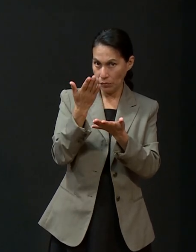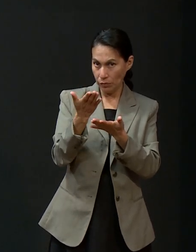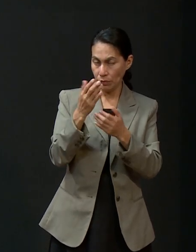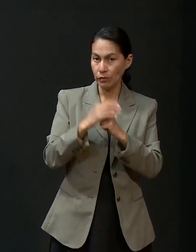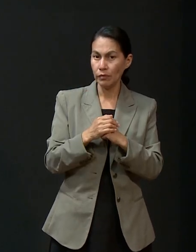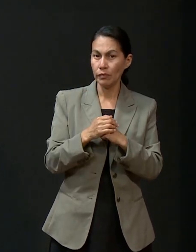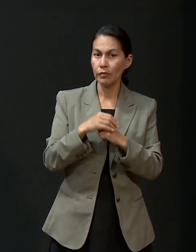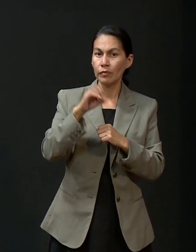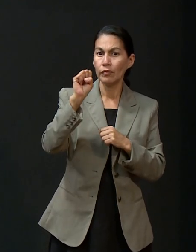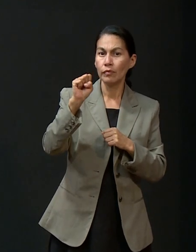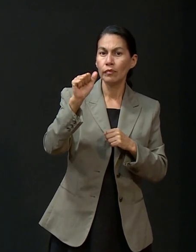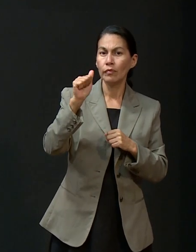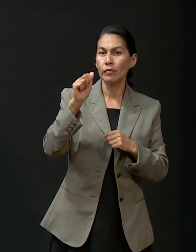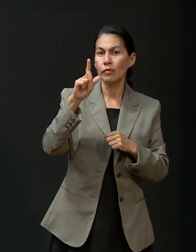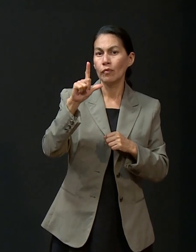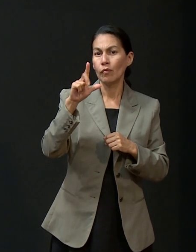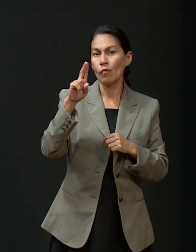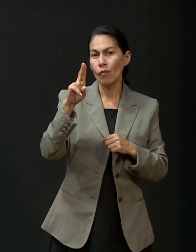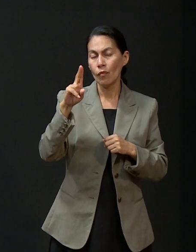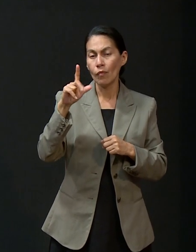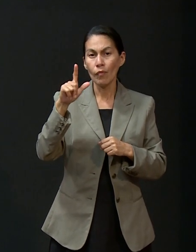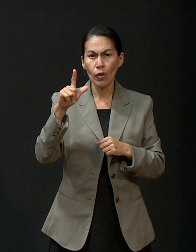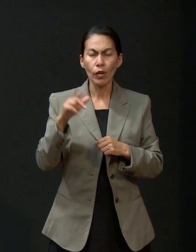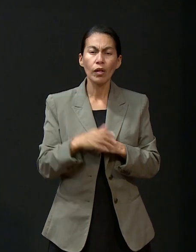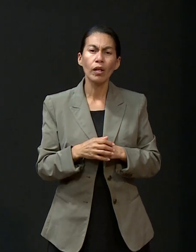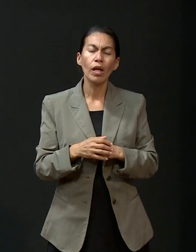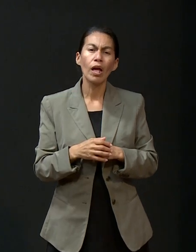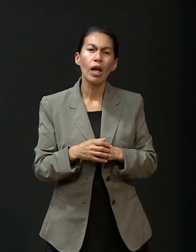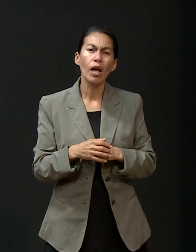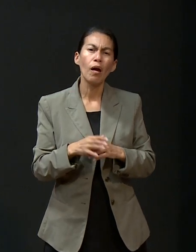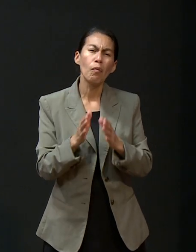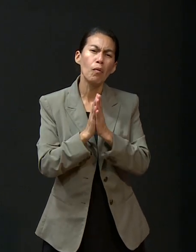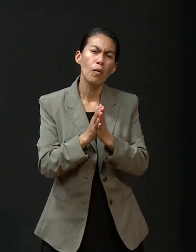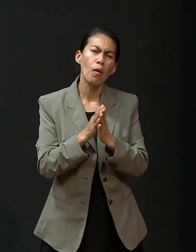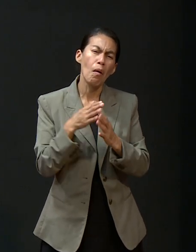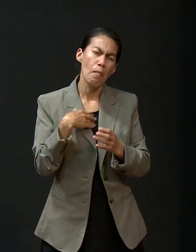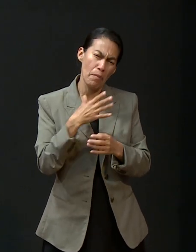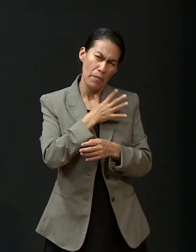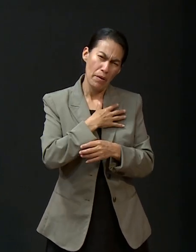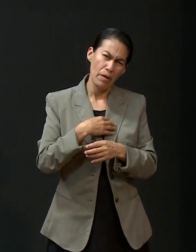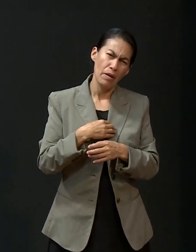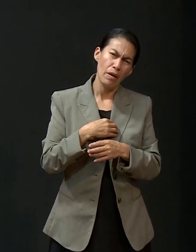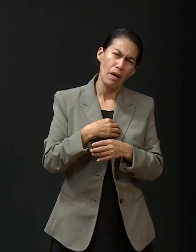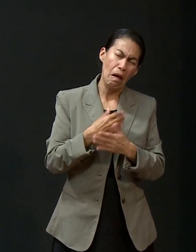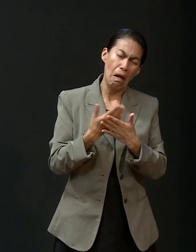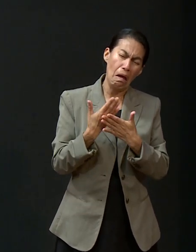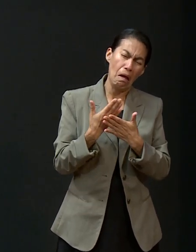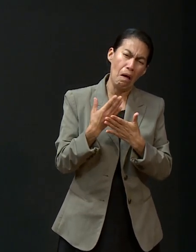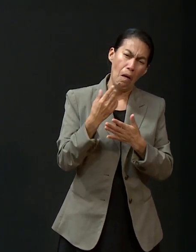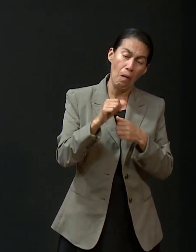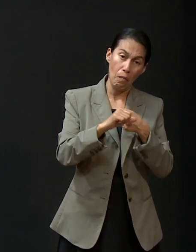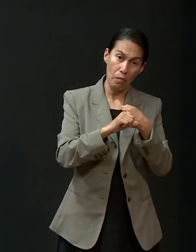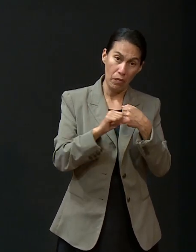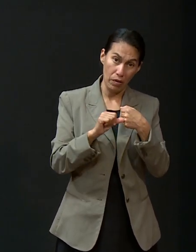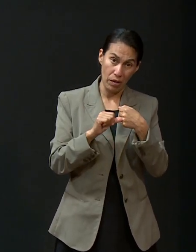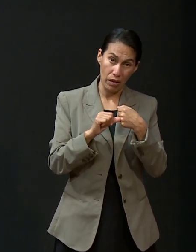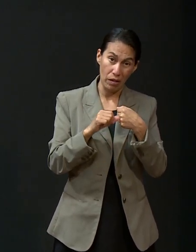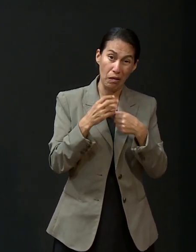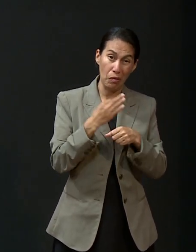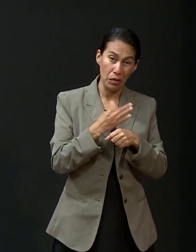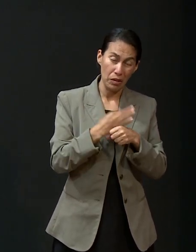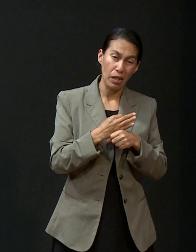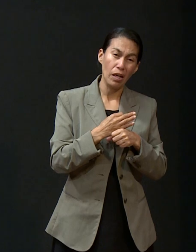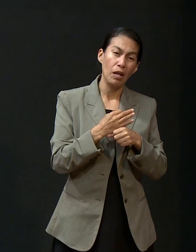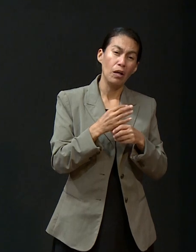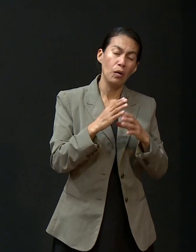al programa el día de hoy Saúl Aispuro Oración por mi hija Que acaban de operar Y está en recuperación Pero